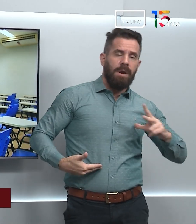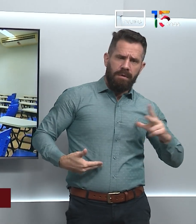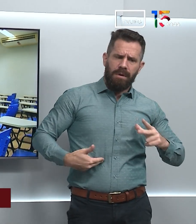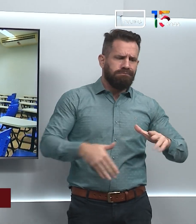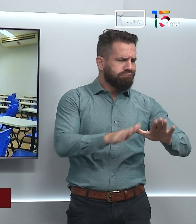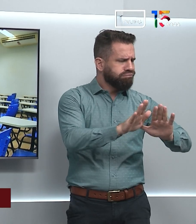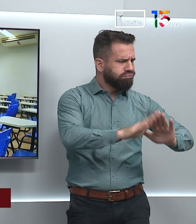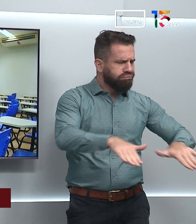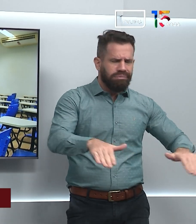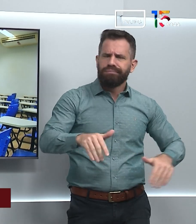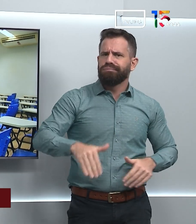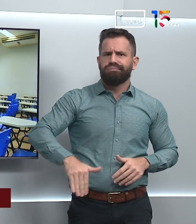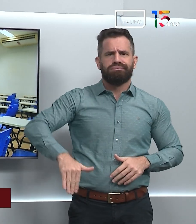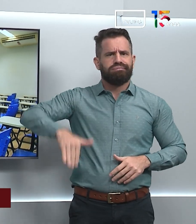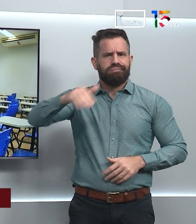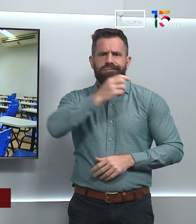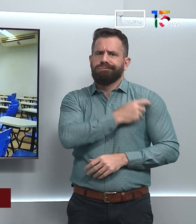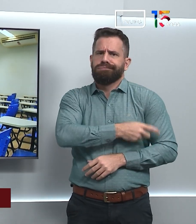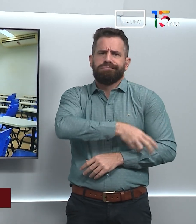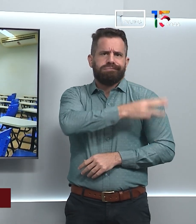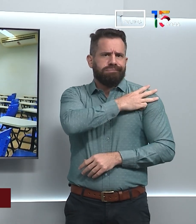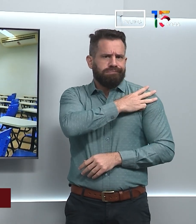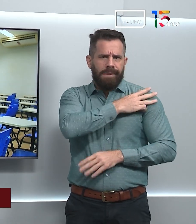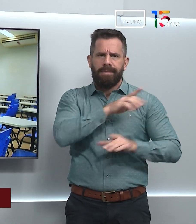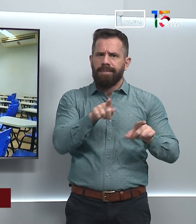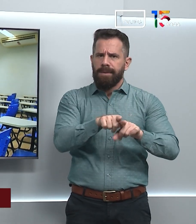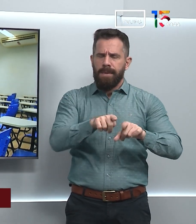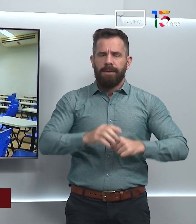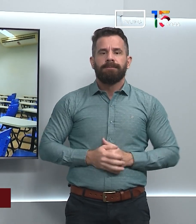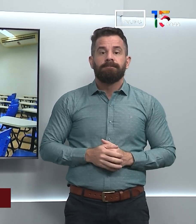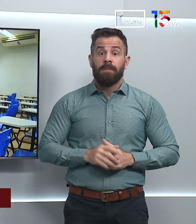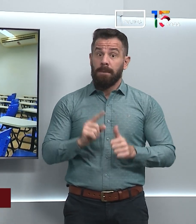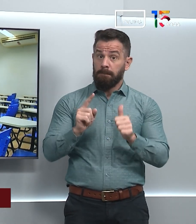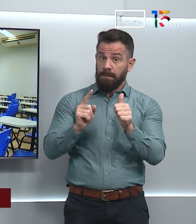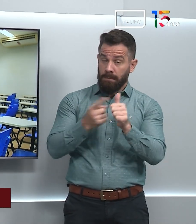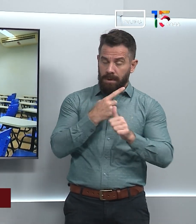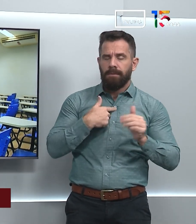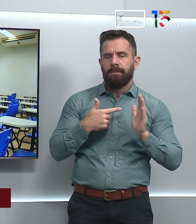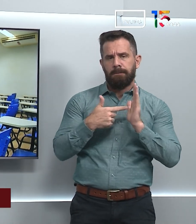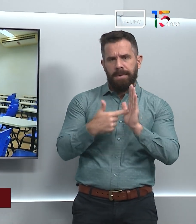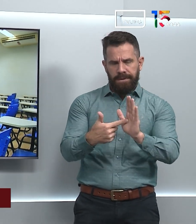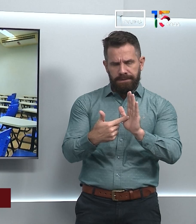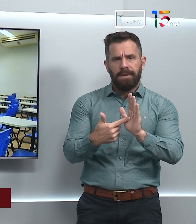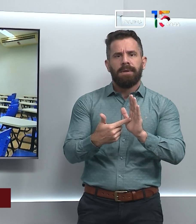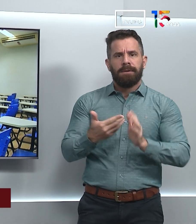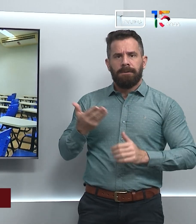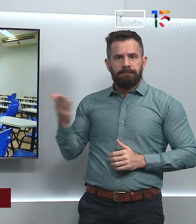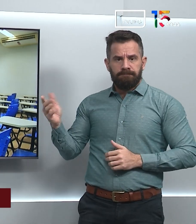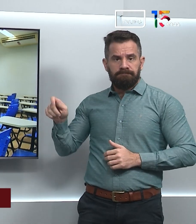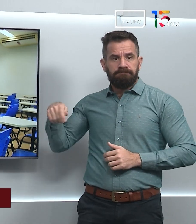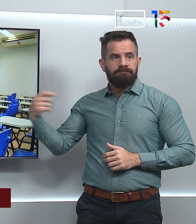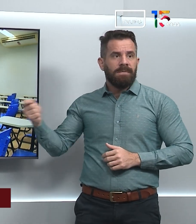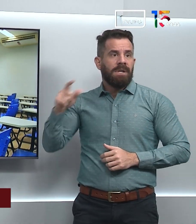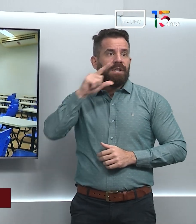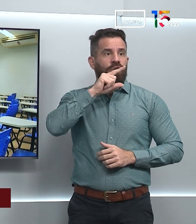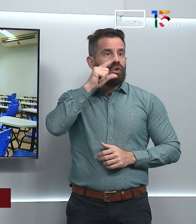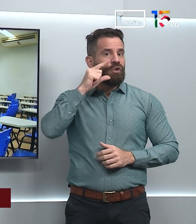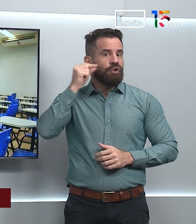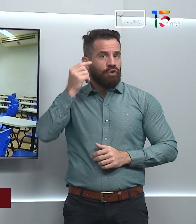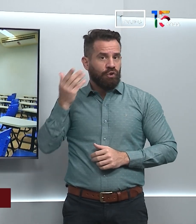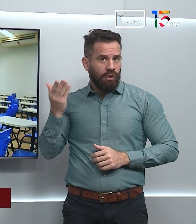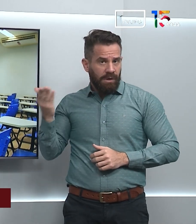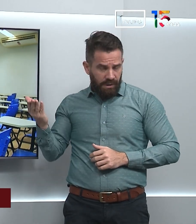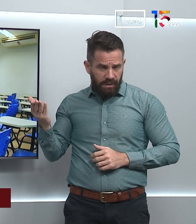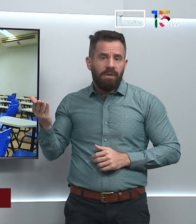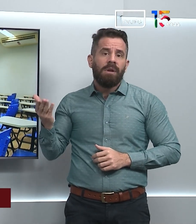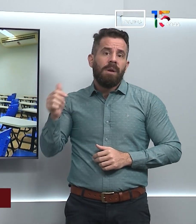infantil até o ensino médio. Antes de continuar, vou me apresentar ao nosso público cego e de baixa visão. Meu nome é Janaína de Oliveira,